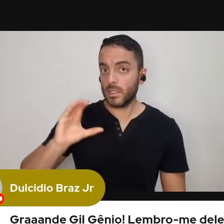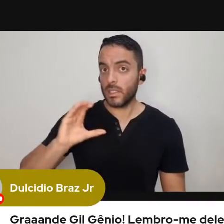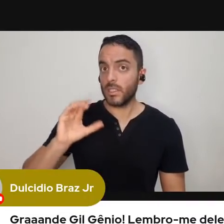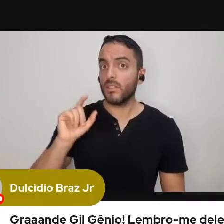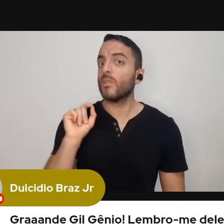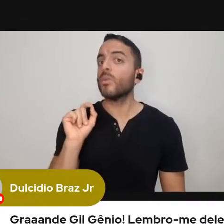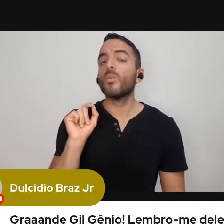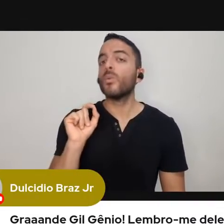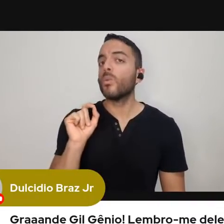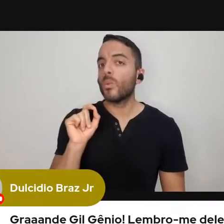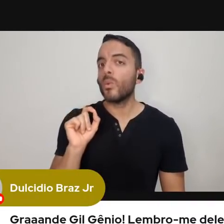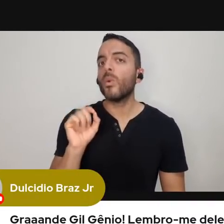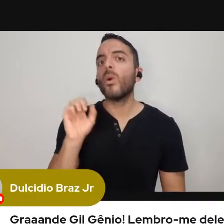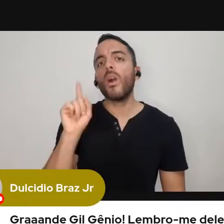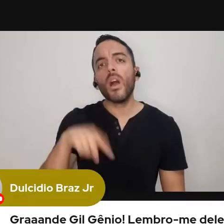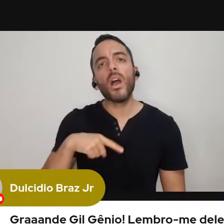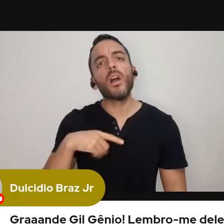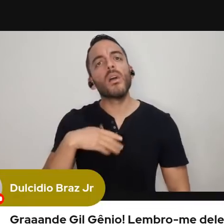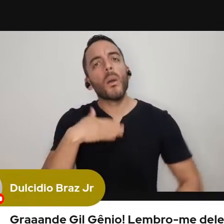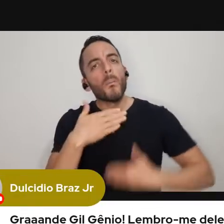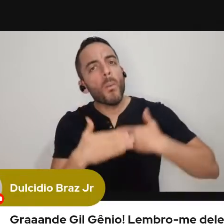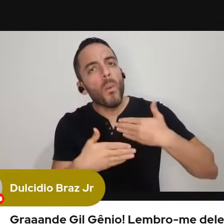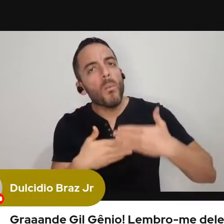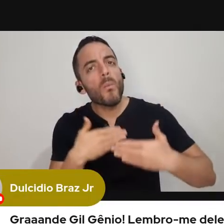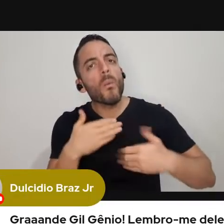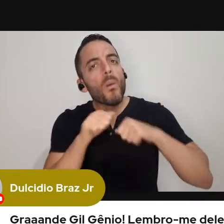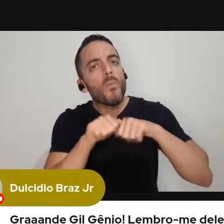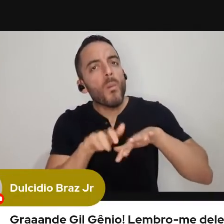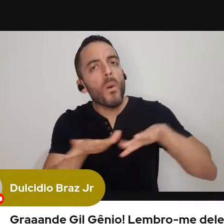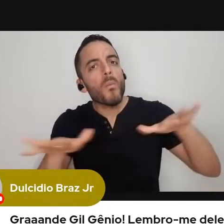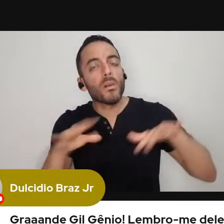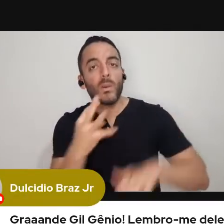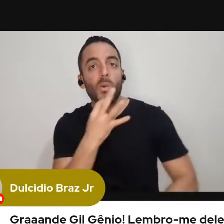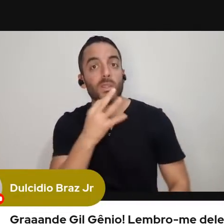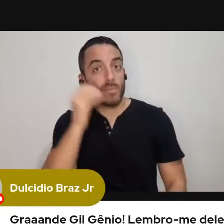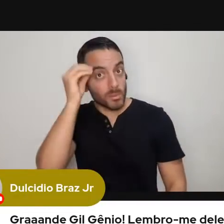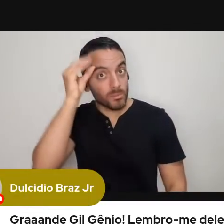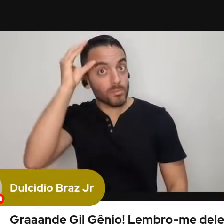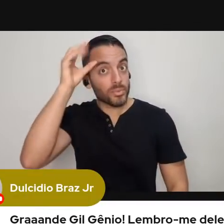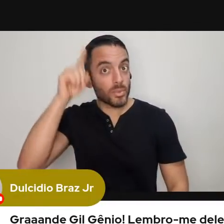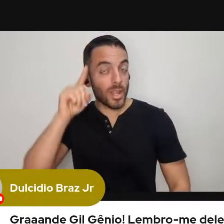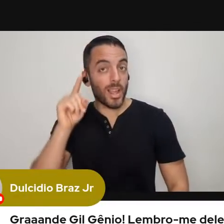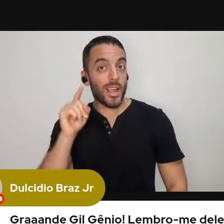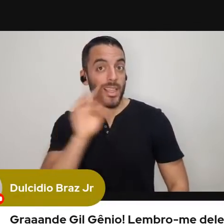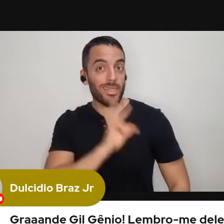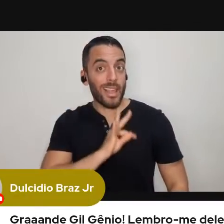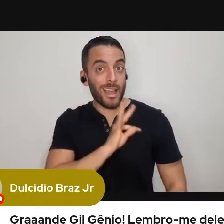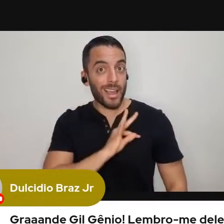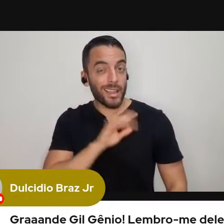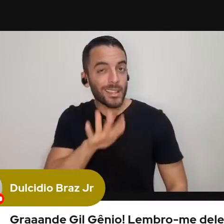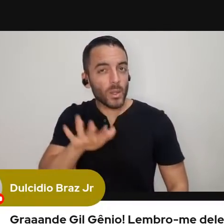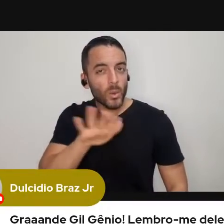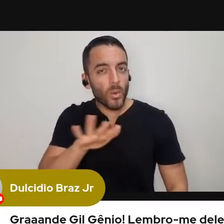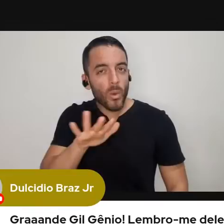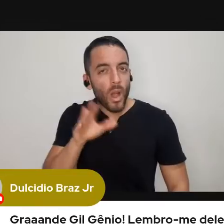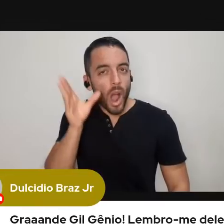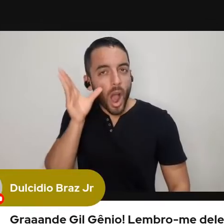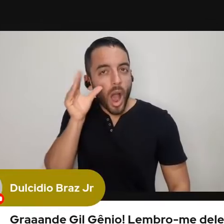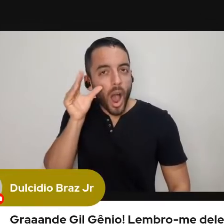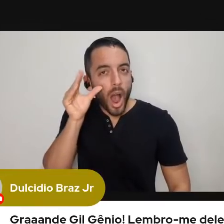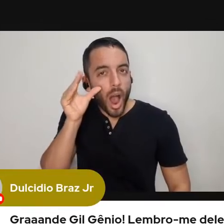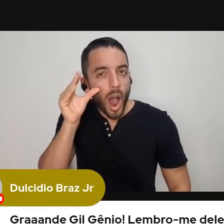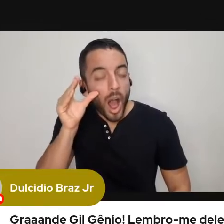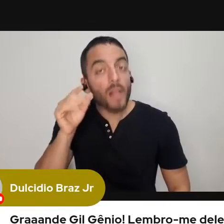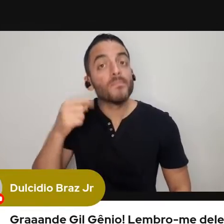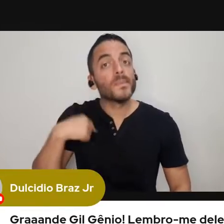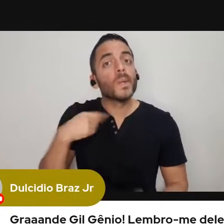pelo desdobramento técnico do conhecimento científico, é uma coisa que vem desde a infância.